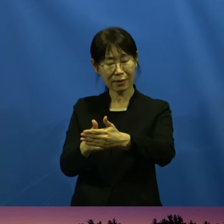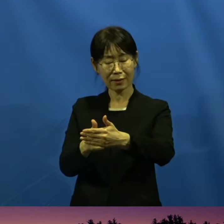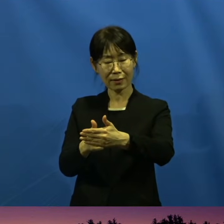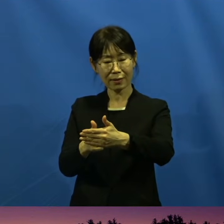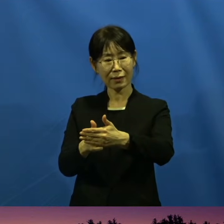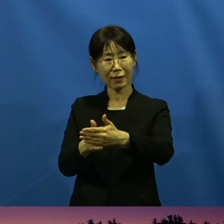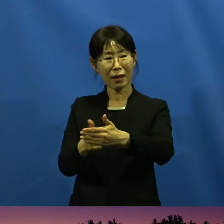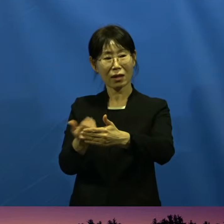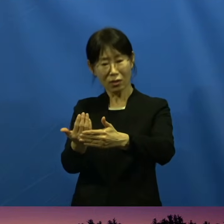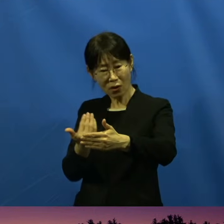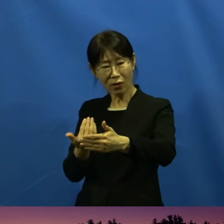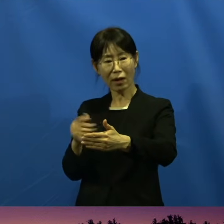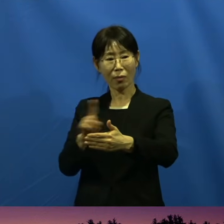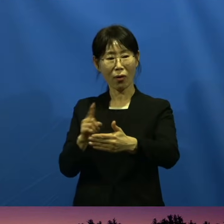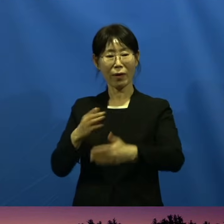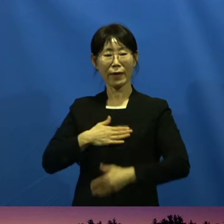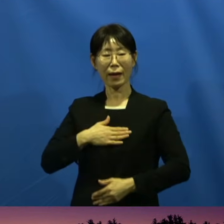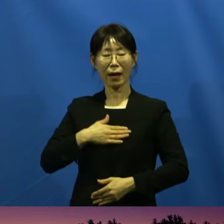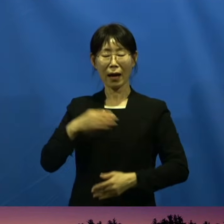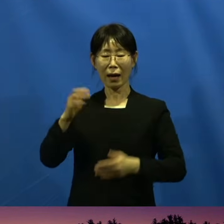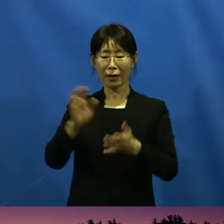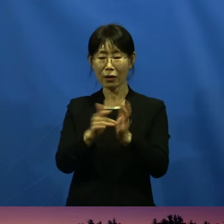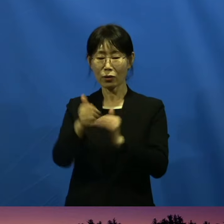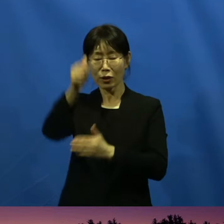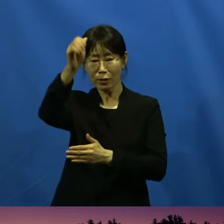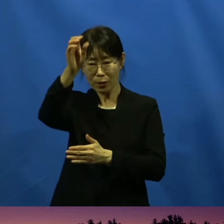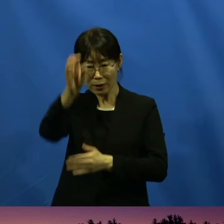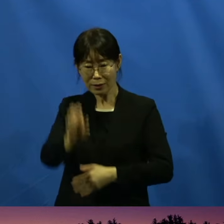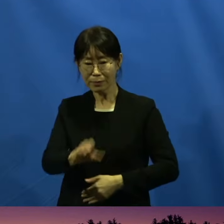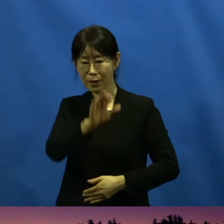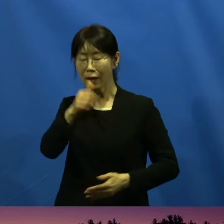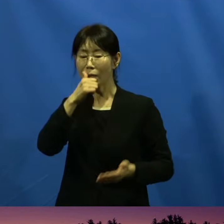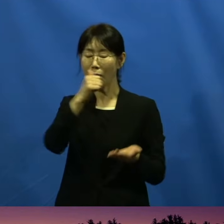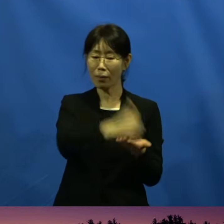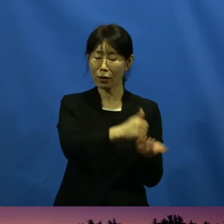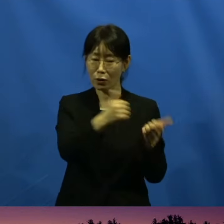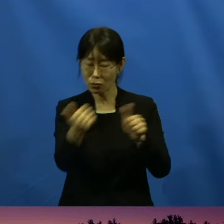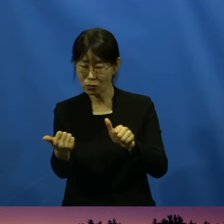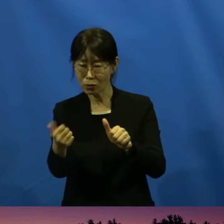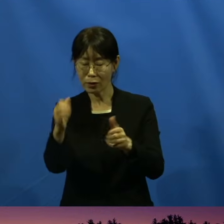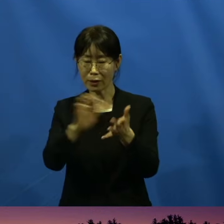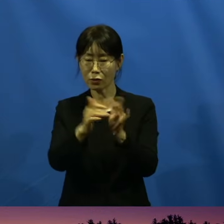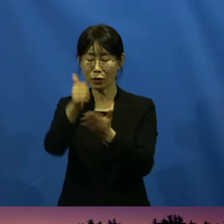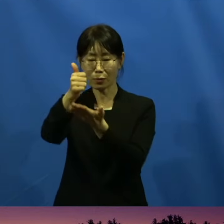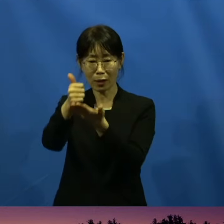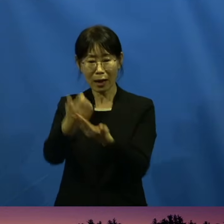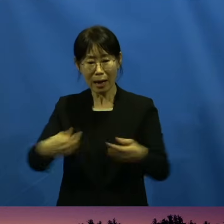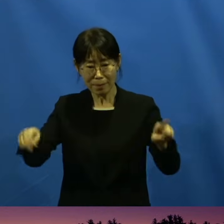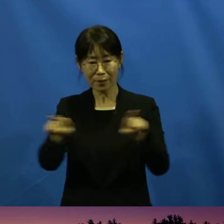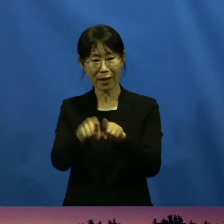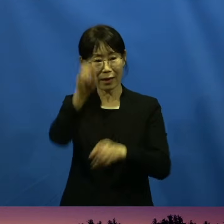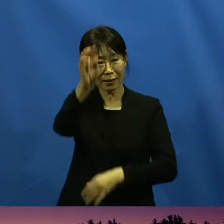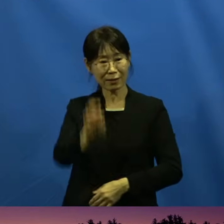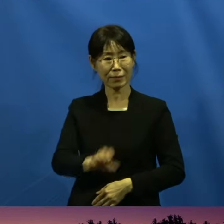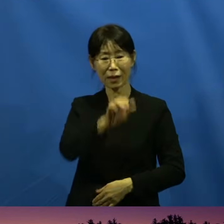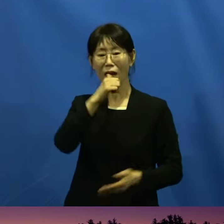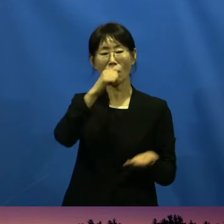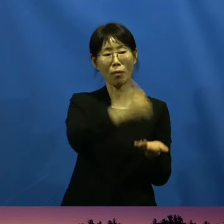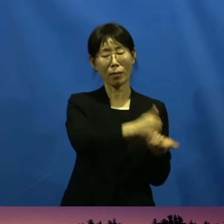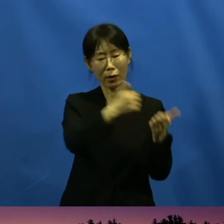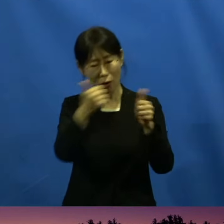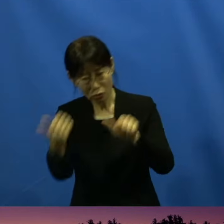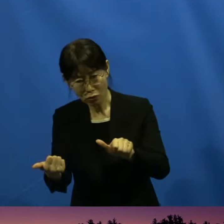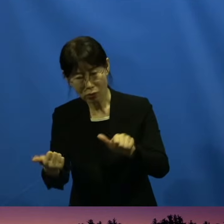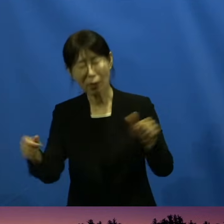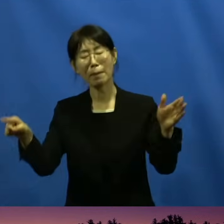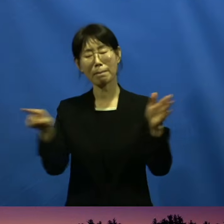그리스도와 함께 십자가에 못 박혔나니라고 하는 이 고백이 필요한 거예요. 죽지 않으면 살 수가